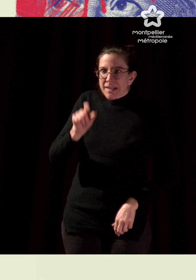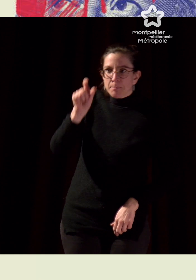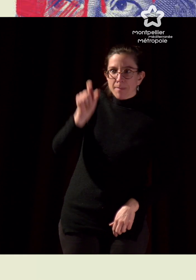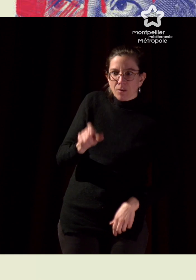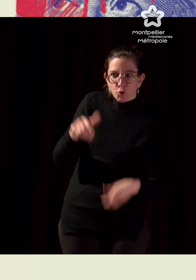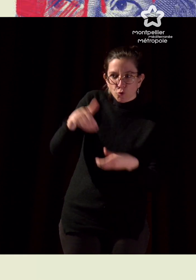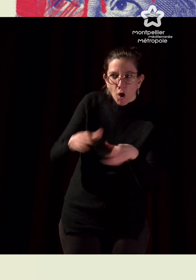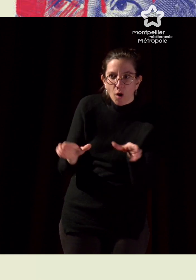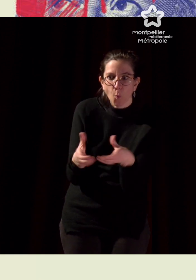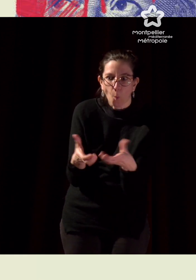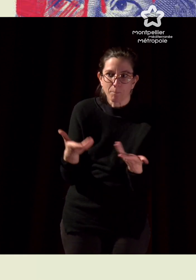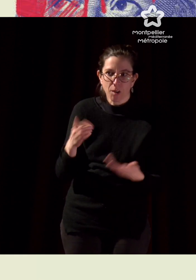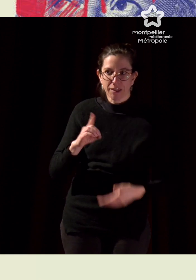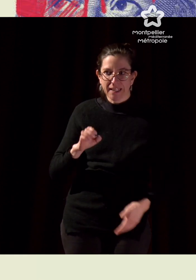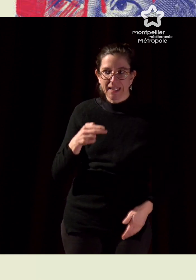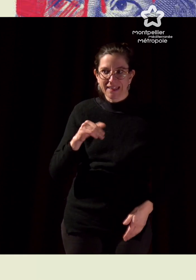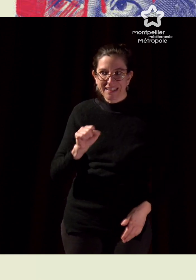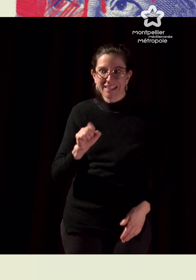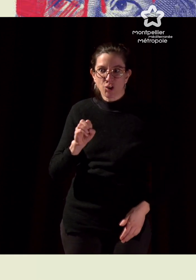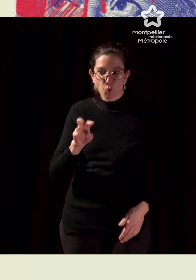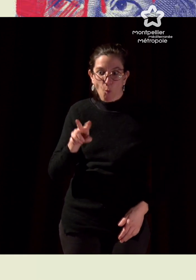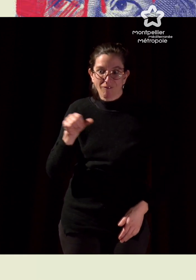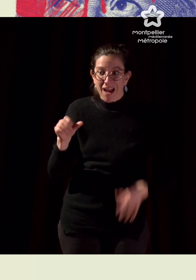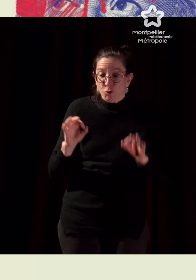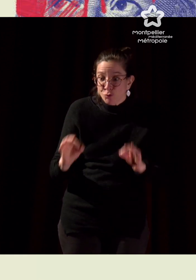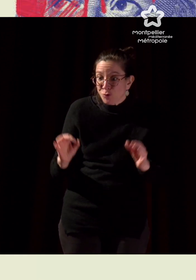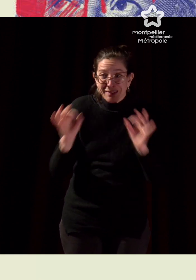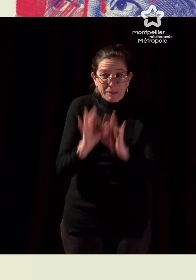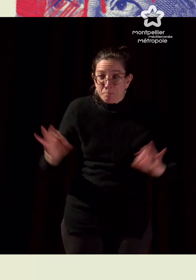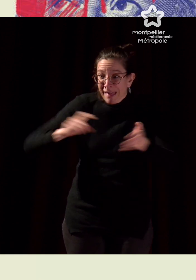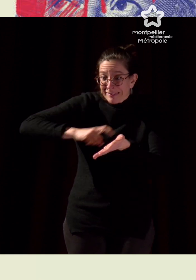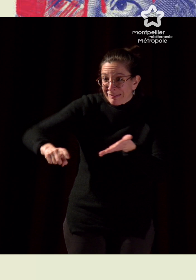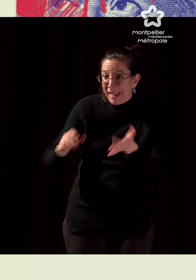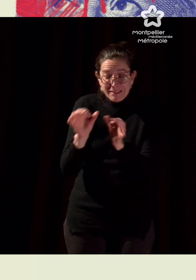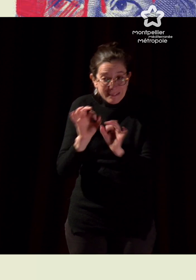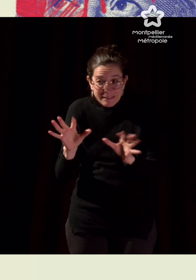toujours pas à quoi il ressemble. Et là, pour une fois, on aurait un peu plus une idée de ce qu'il est.